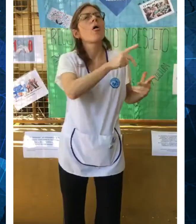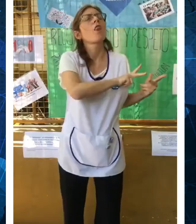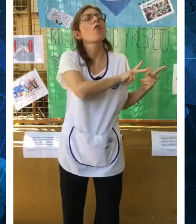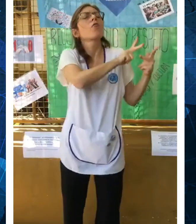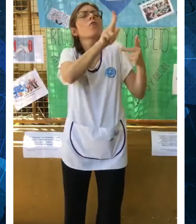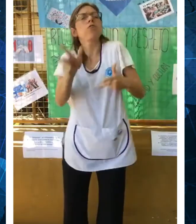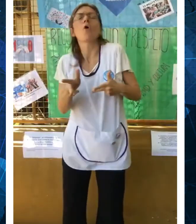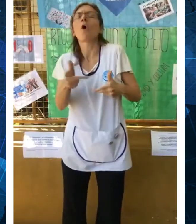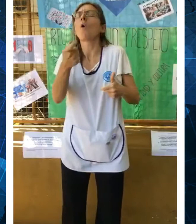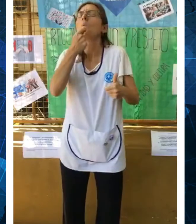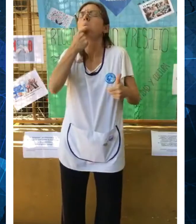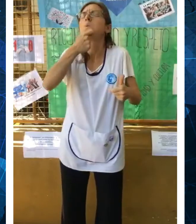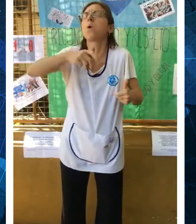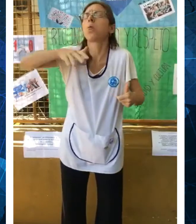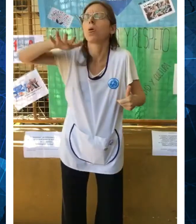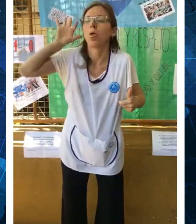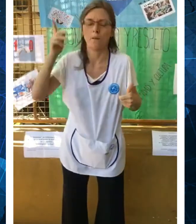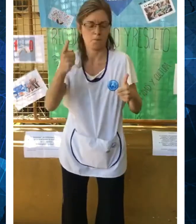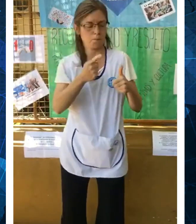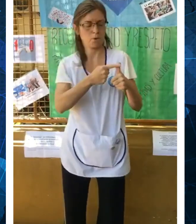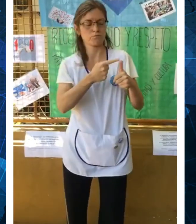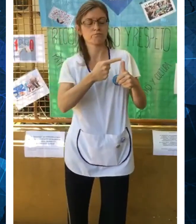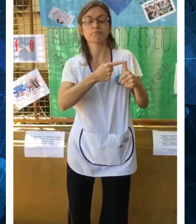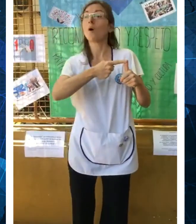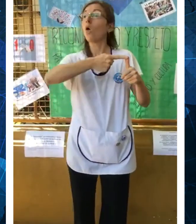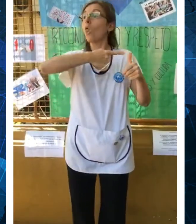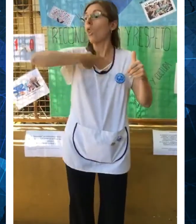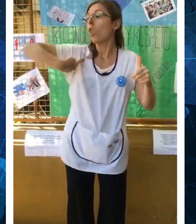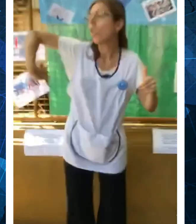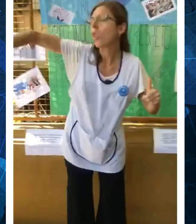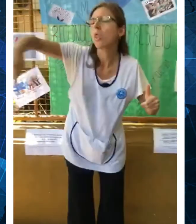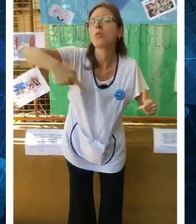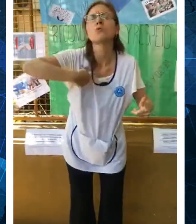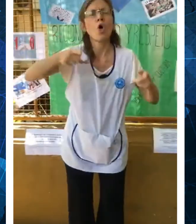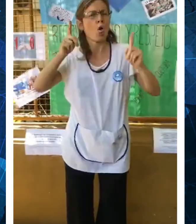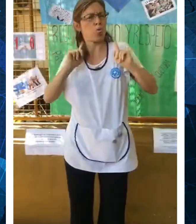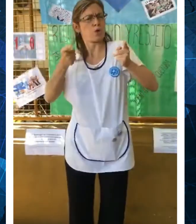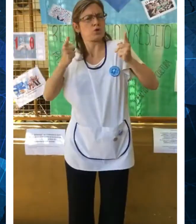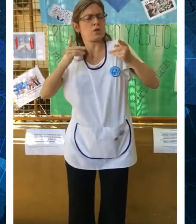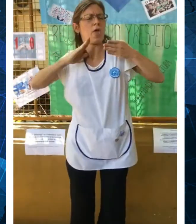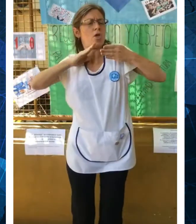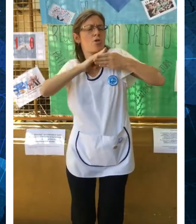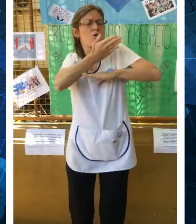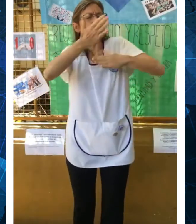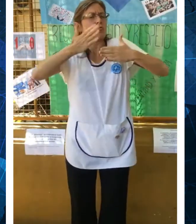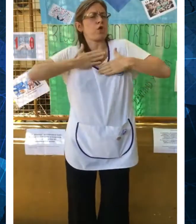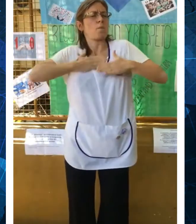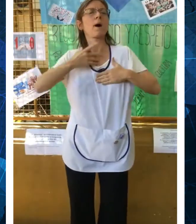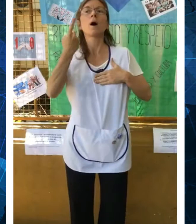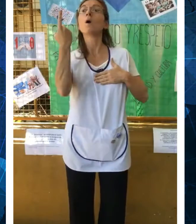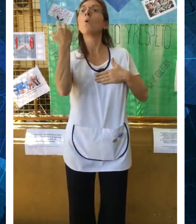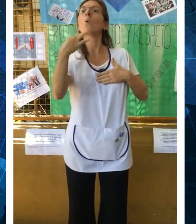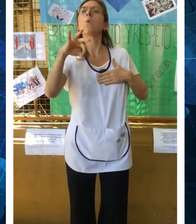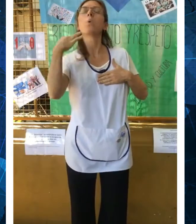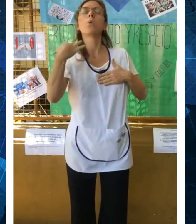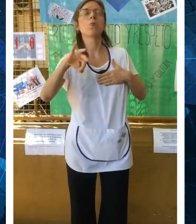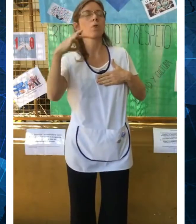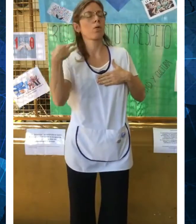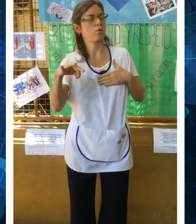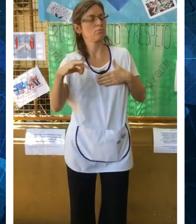realmente asustan. Uno de sus manifiestos dijo: los docentes